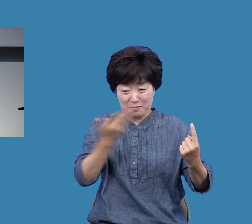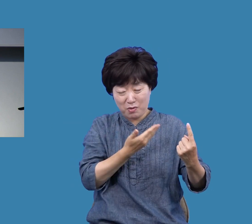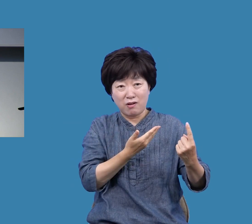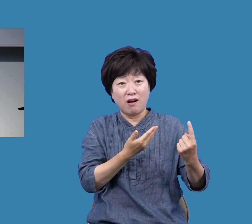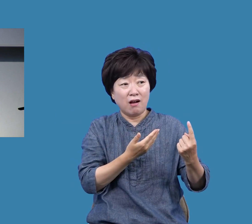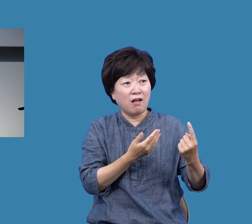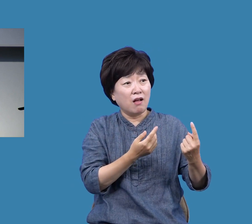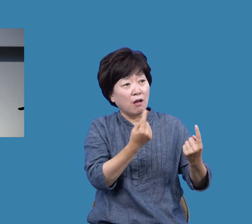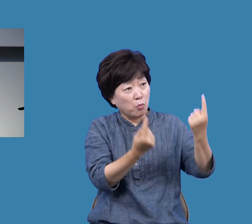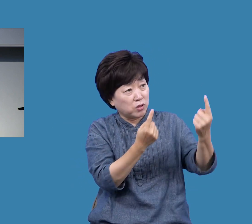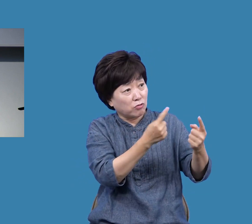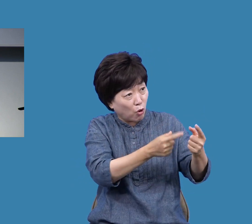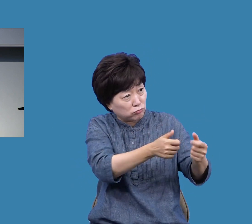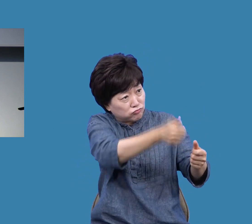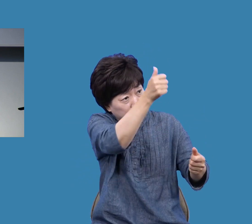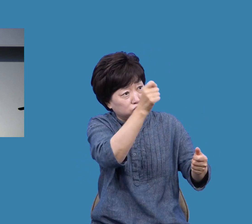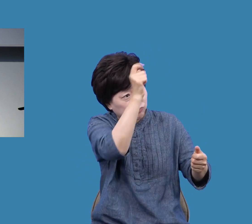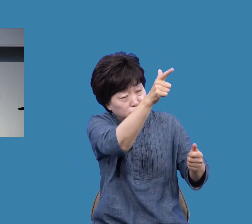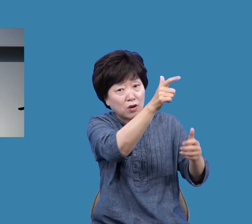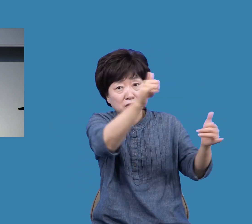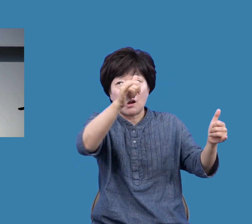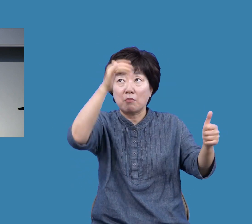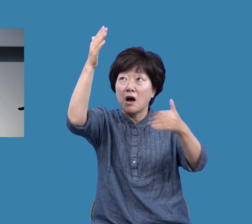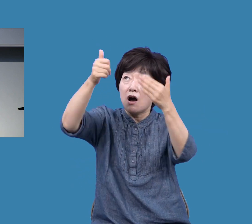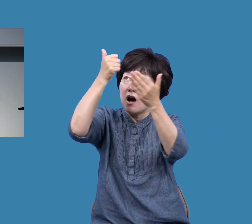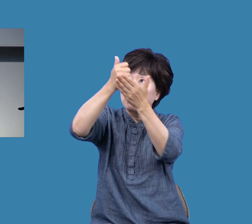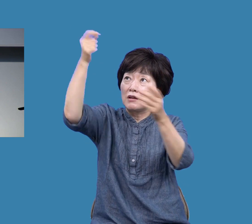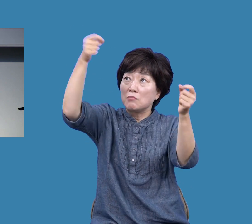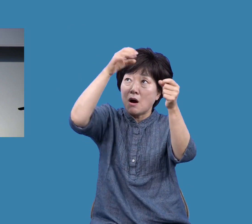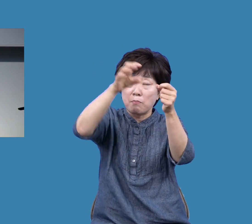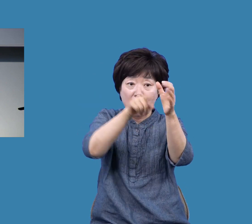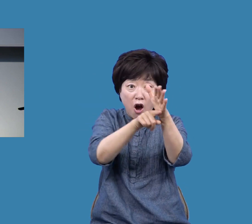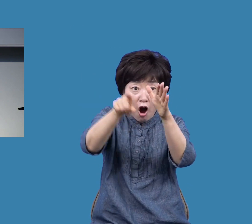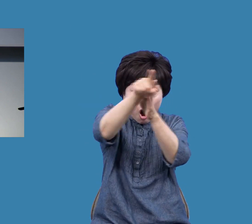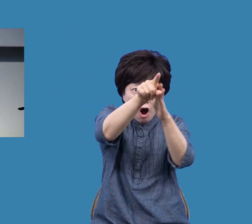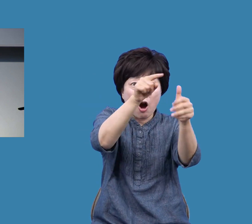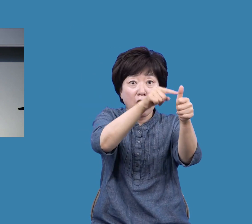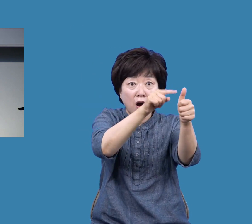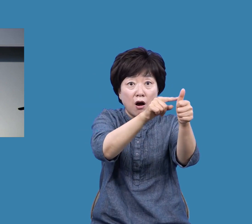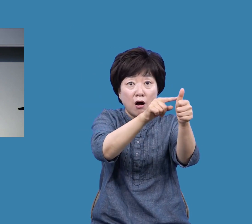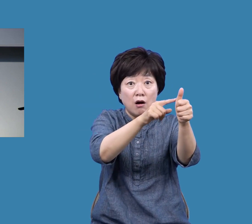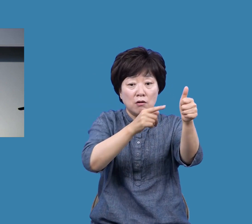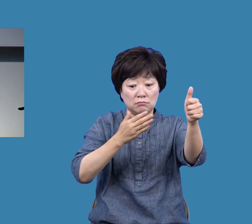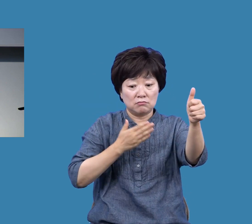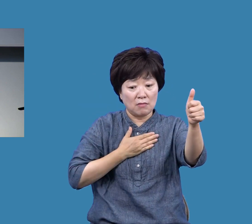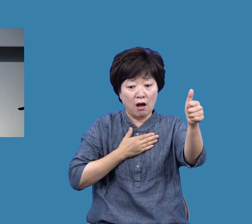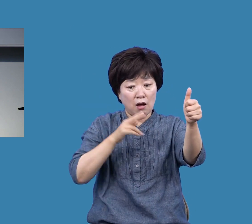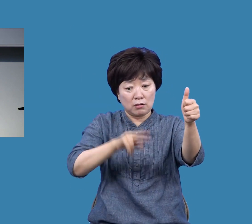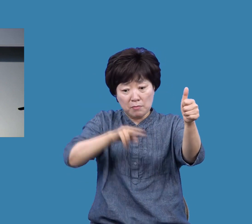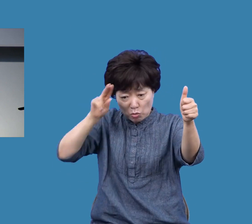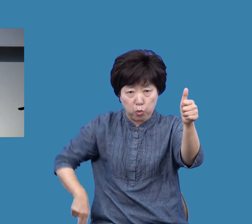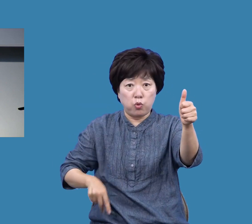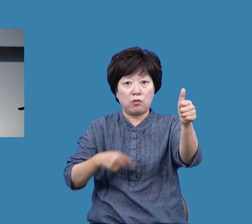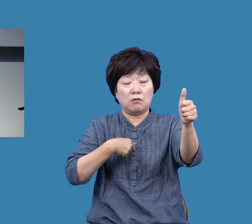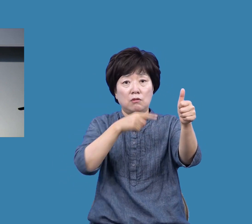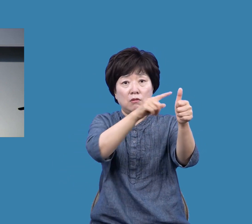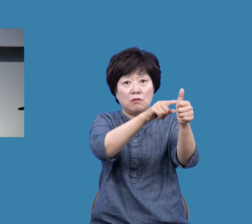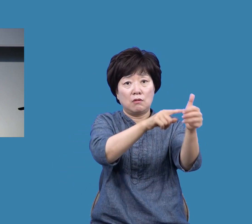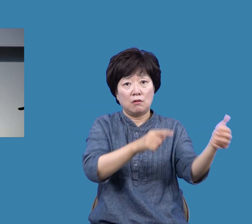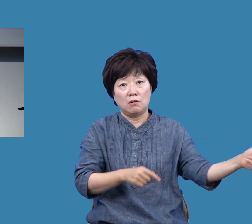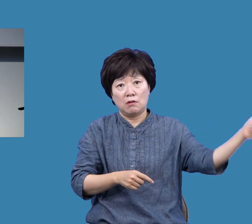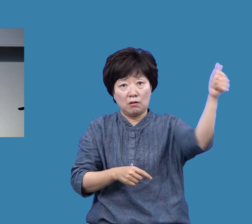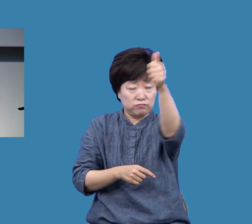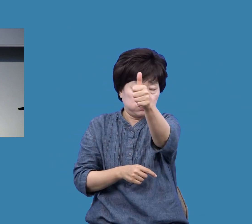더 하나님 앞에 앞서가는 사람이 있다면 정말 무섭지만 하나님 분명히 그 사람 세우세요. 뭐 저를